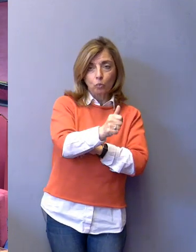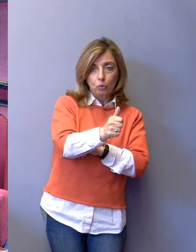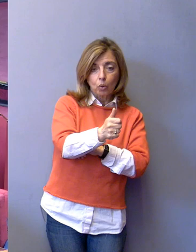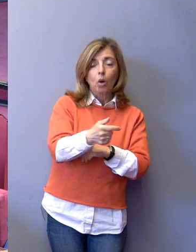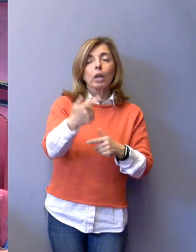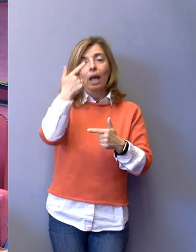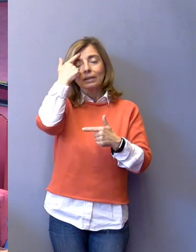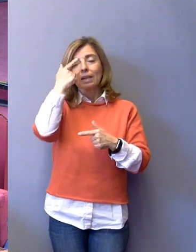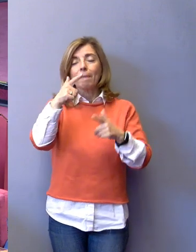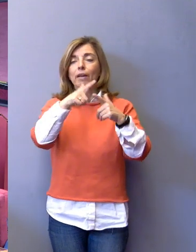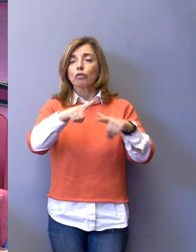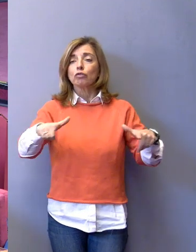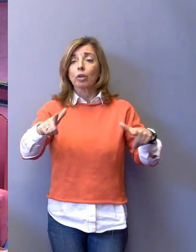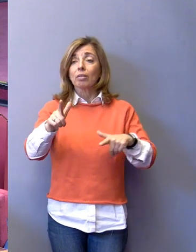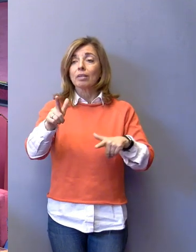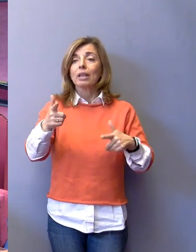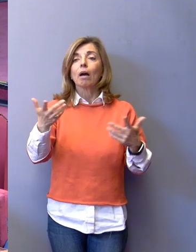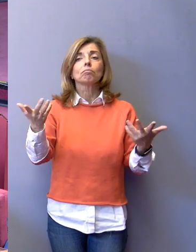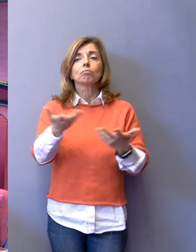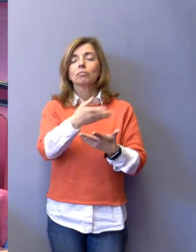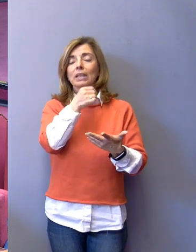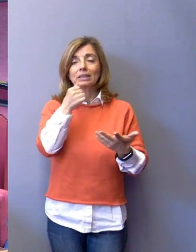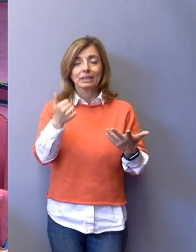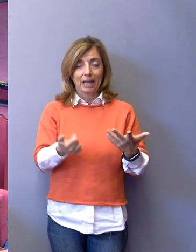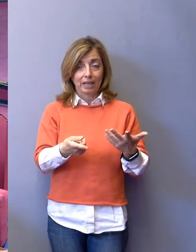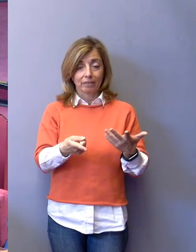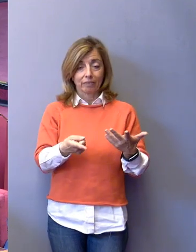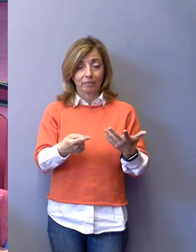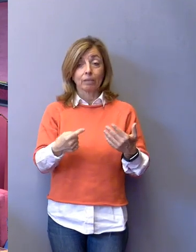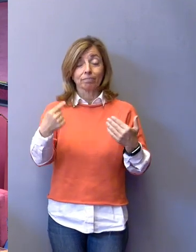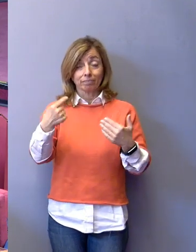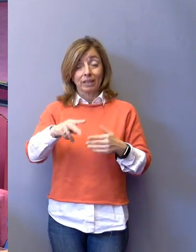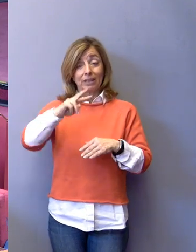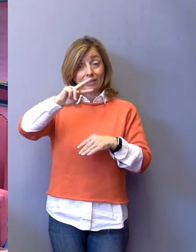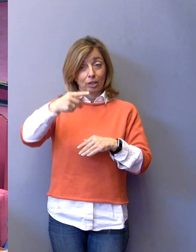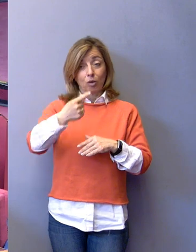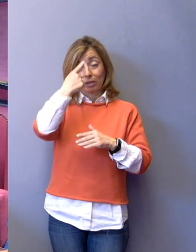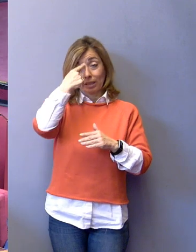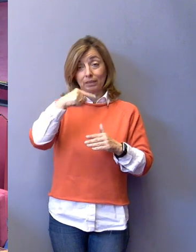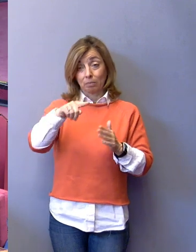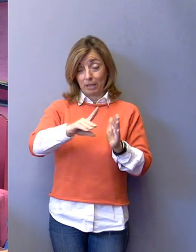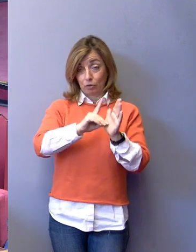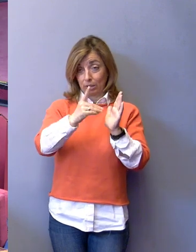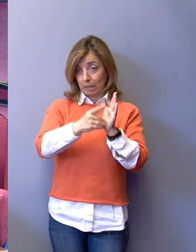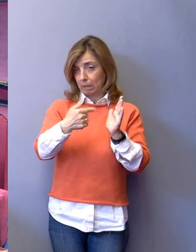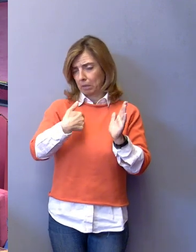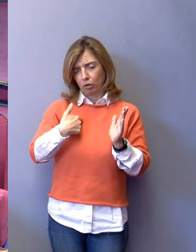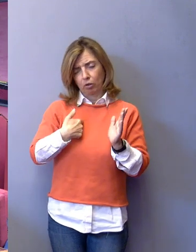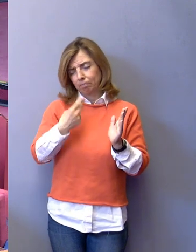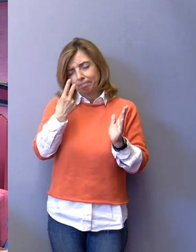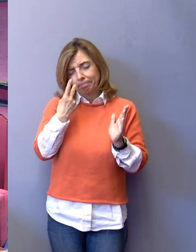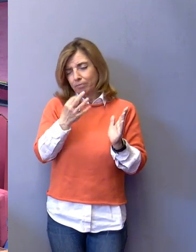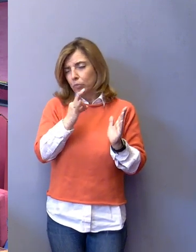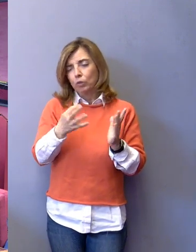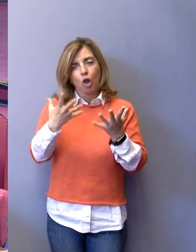una delle tante cose seconda la seconda aspetto di questa delibera che io trovo davvero inaccettabile è che non